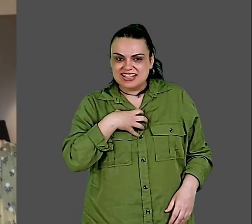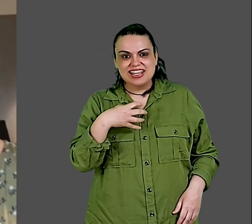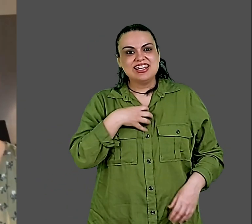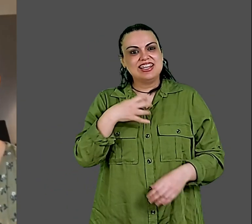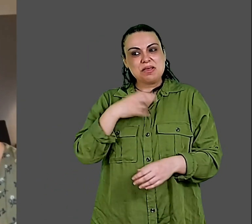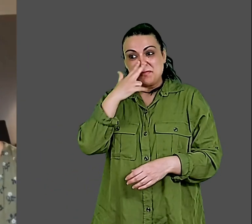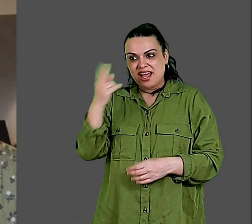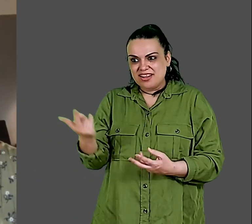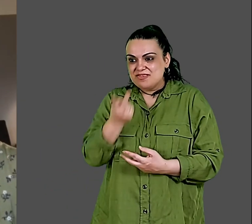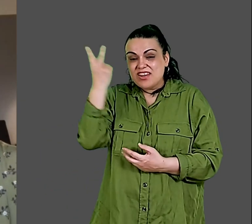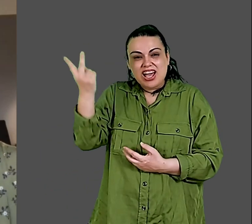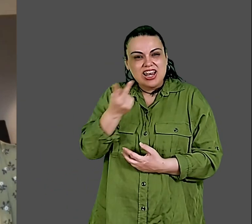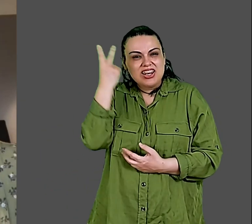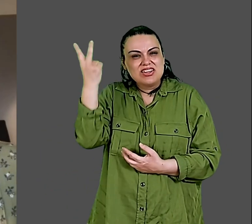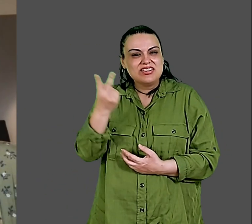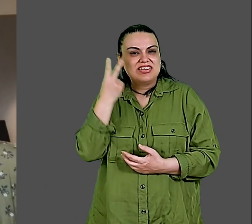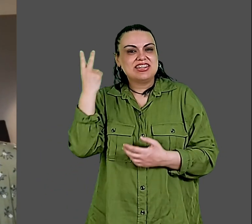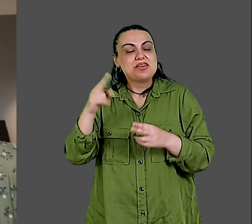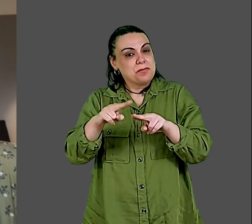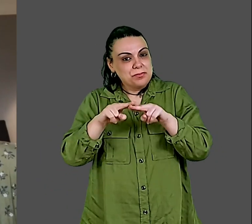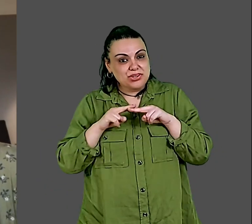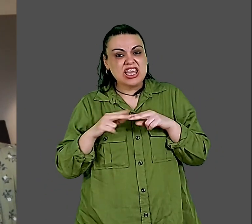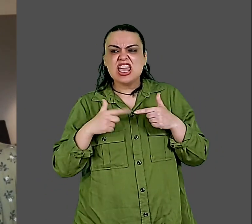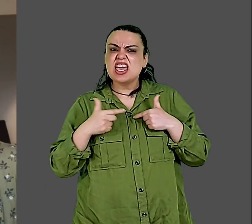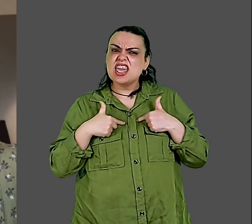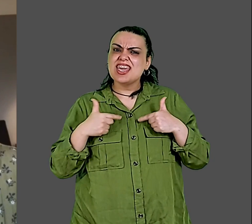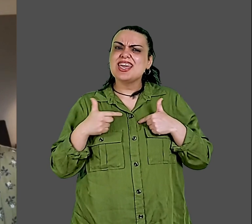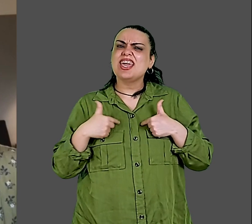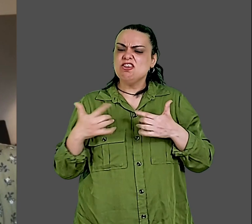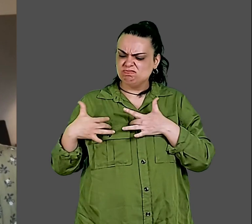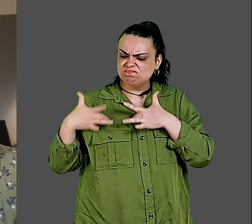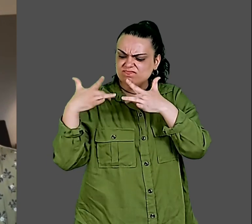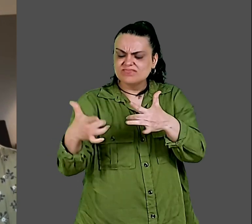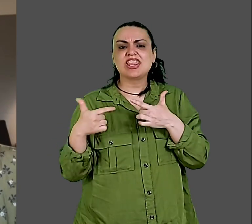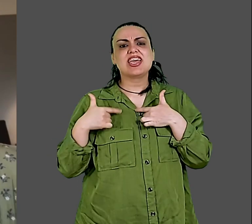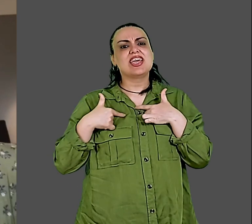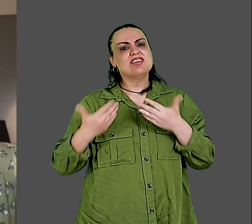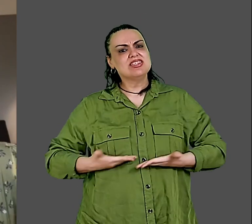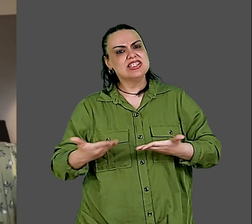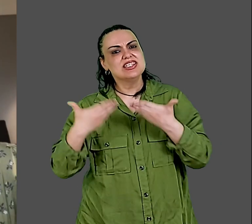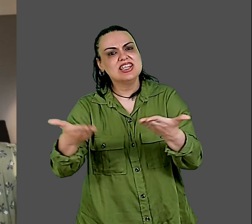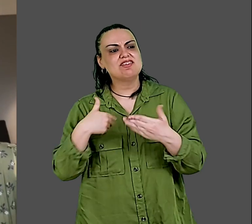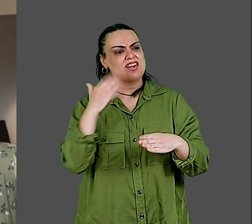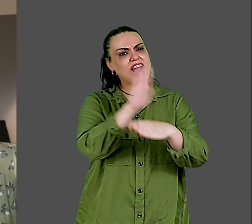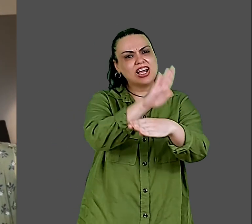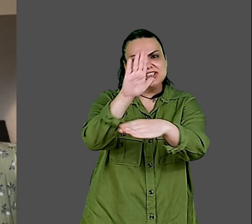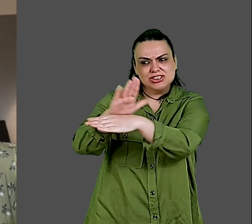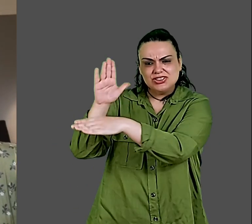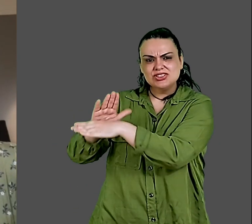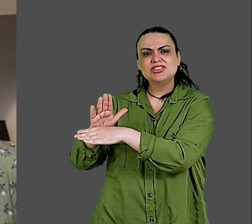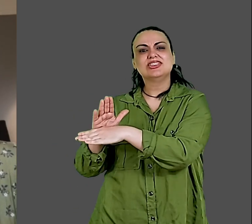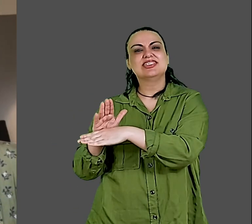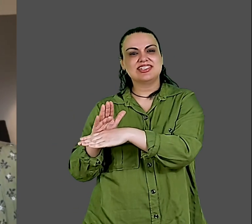ela se sente importante quando tá comigo, sabe? Porque ela vê que eu sou útil para ela.